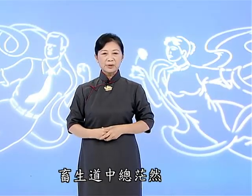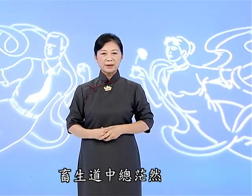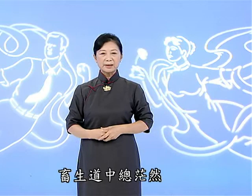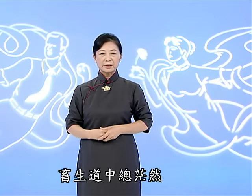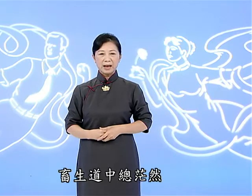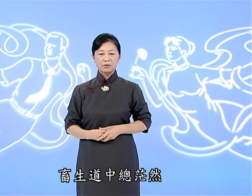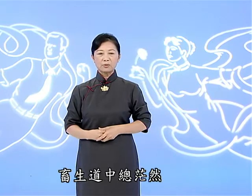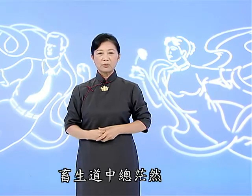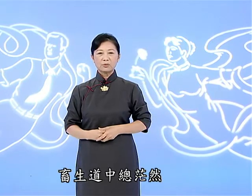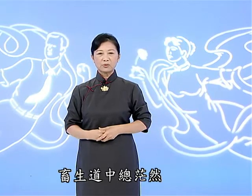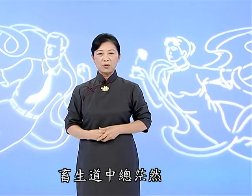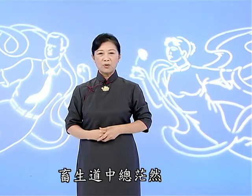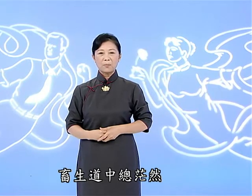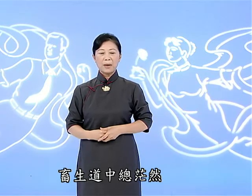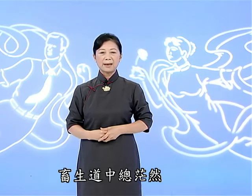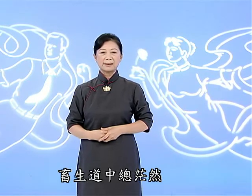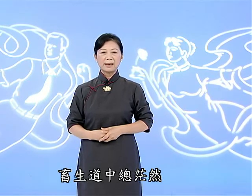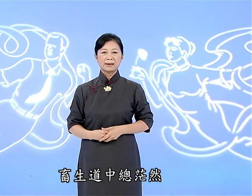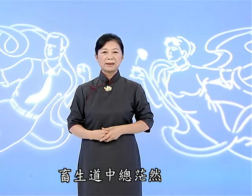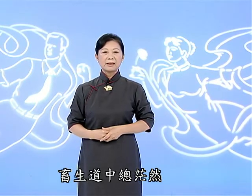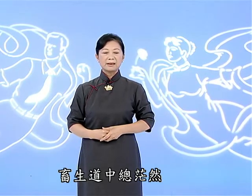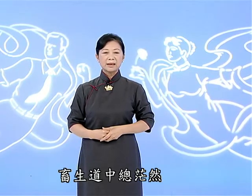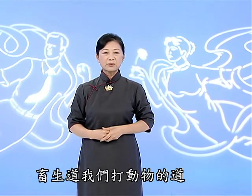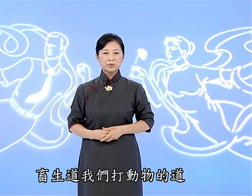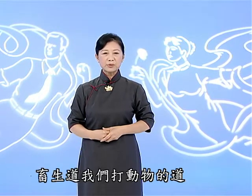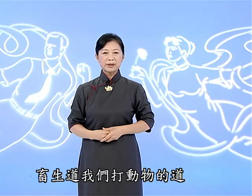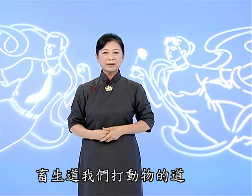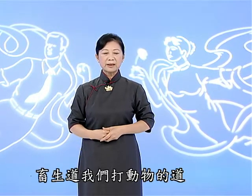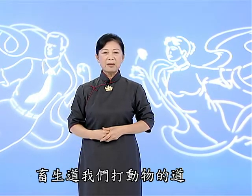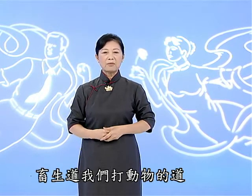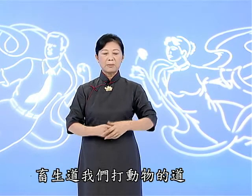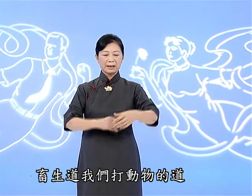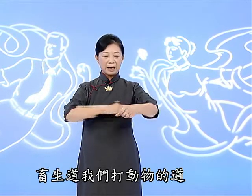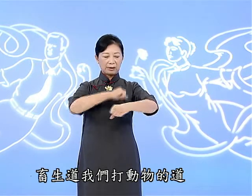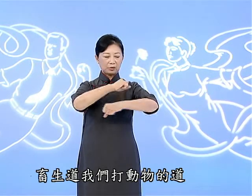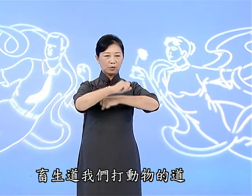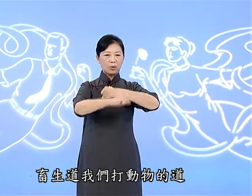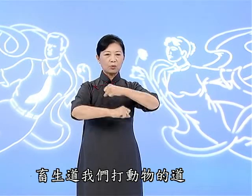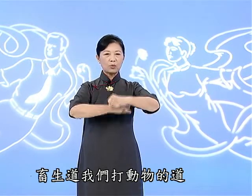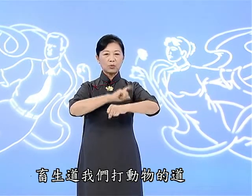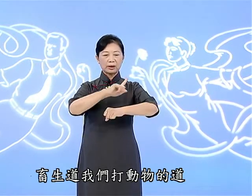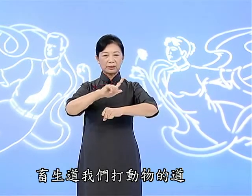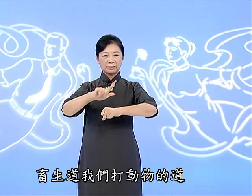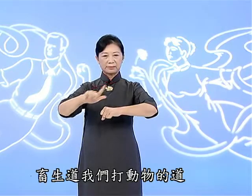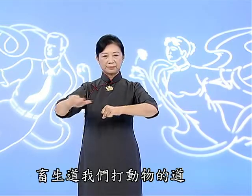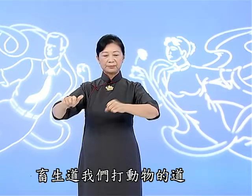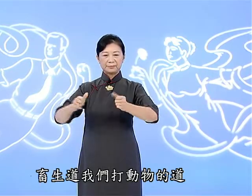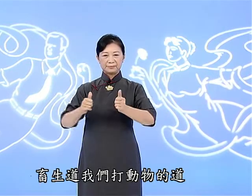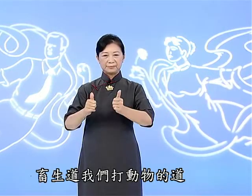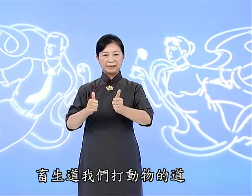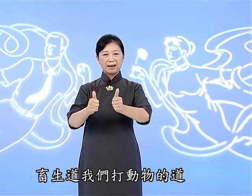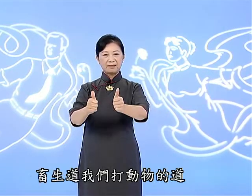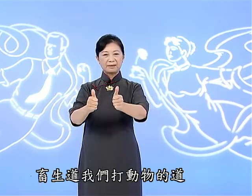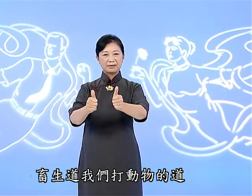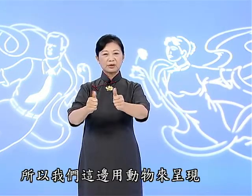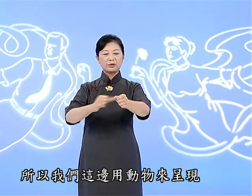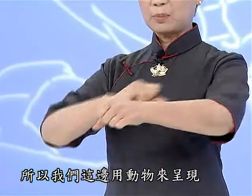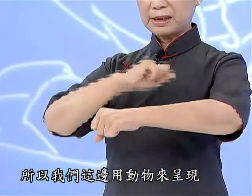生道中众茫然。那畜生道我们打动物的道，所以我们这边